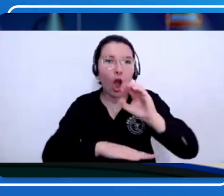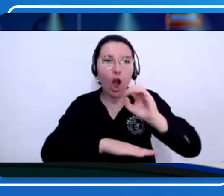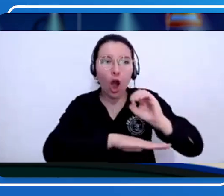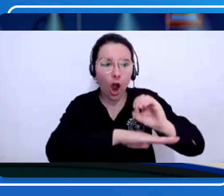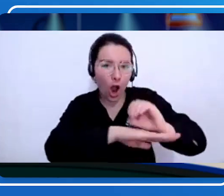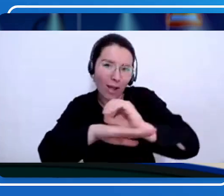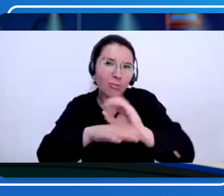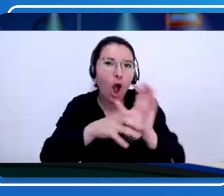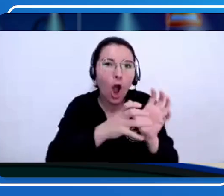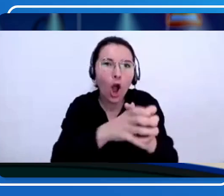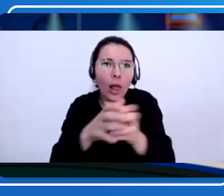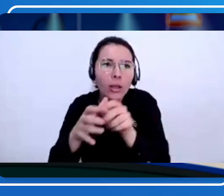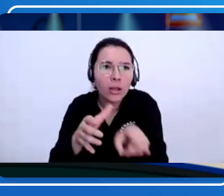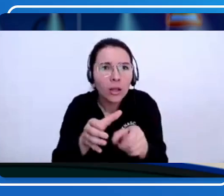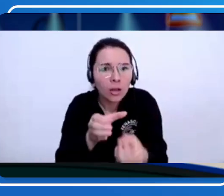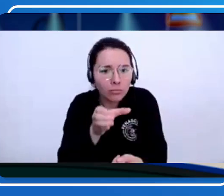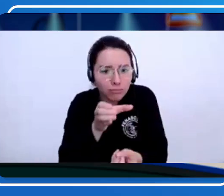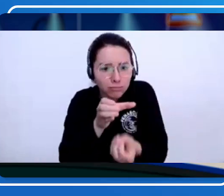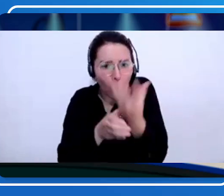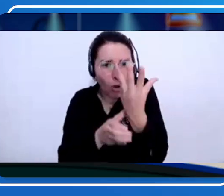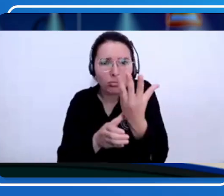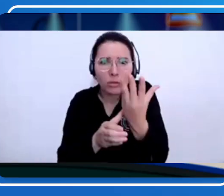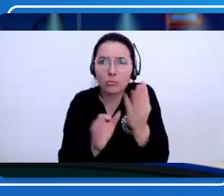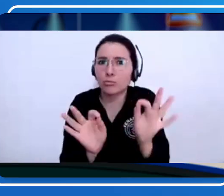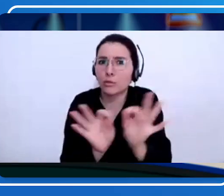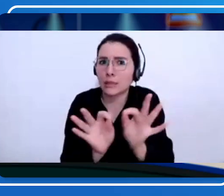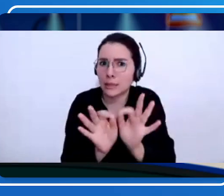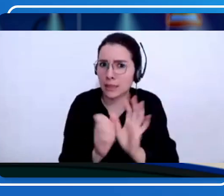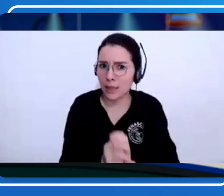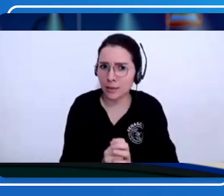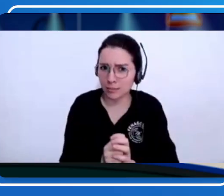manera muy sencilla, no las equiparan